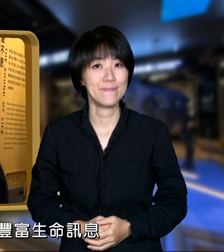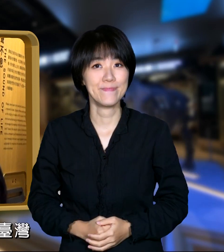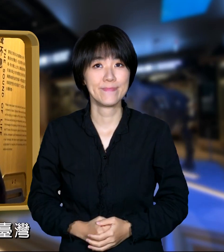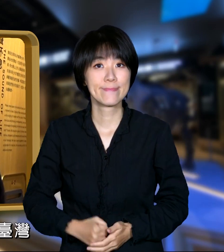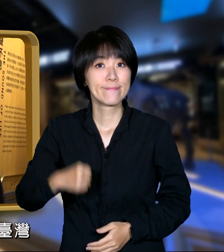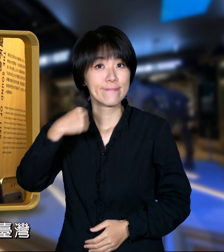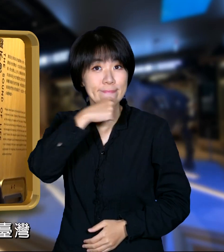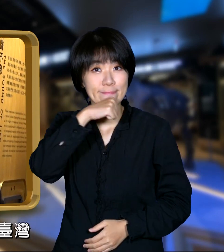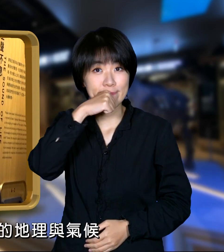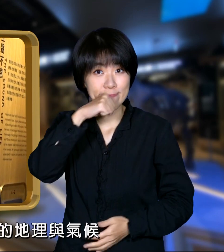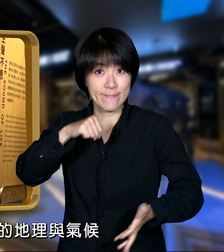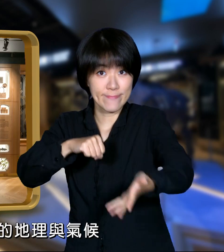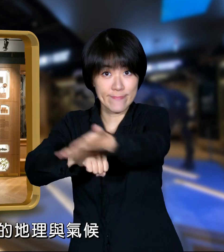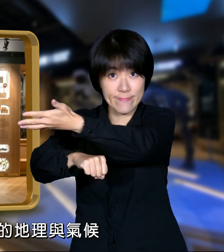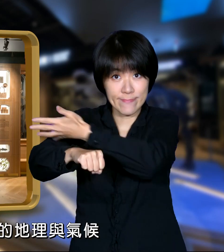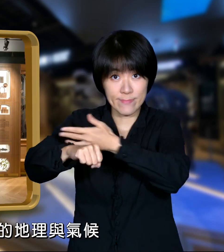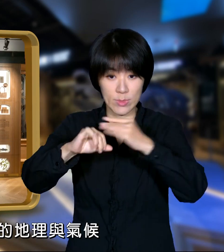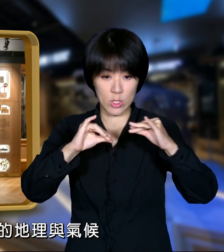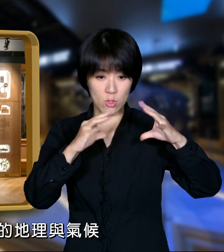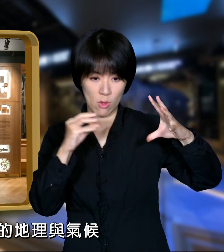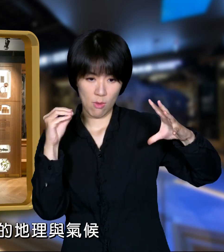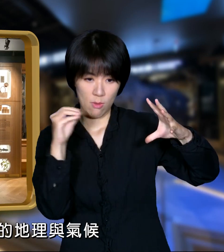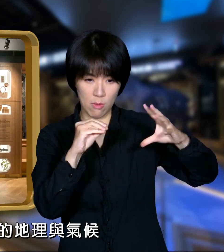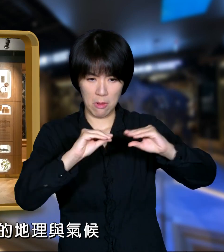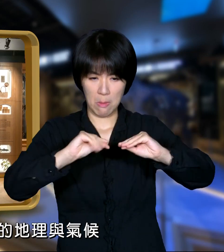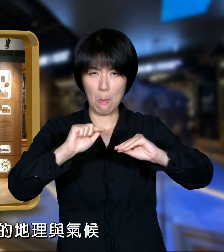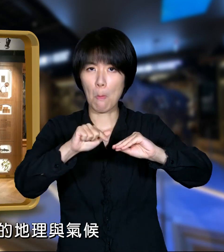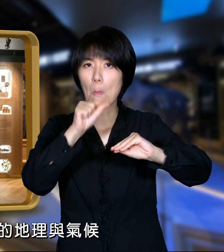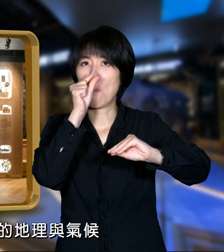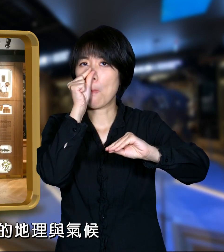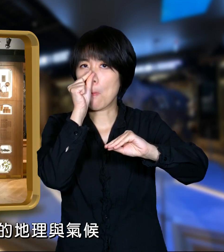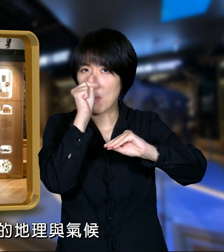台湾以其独特的地理与气候，